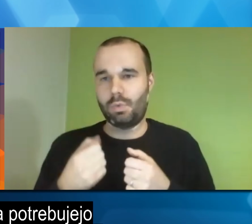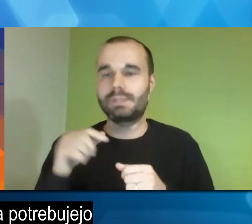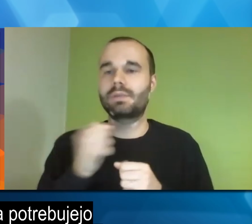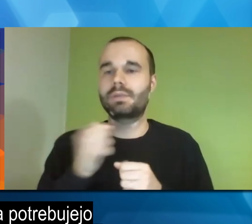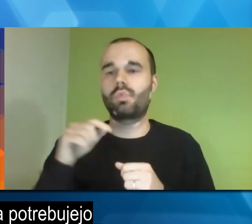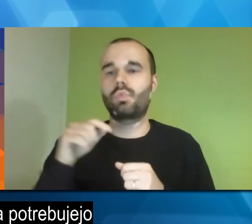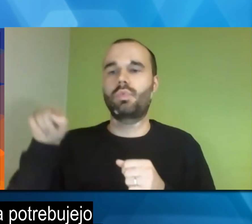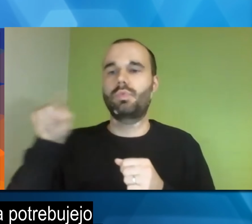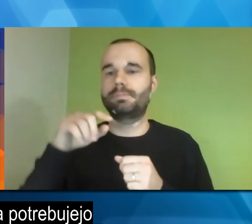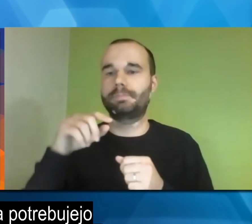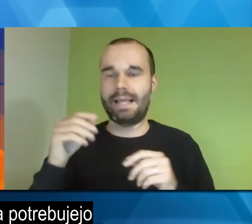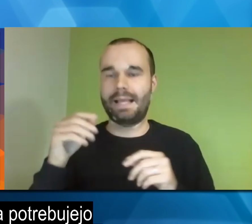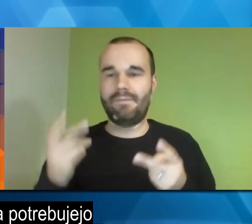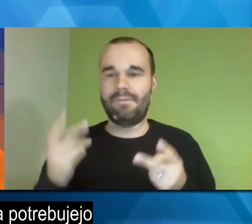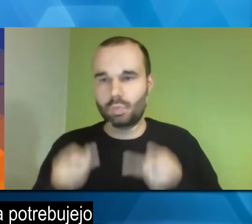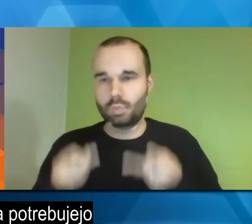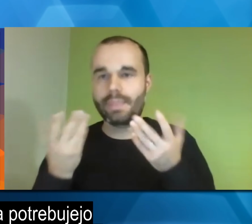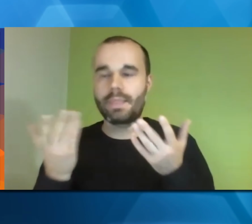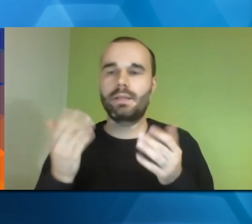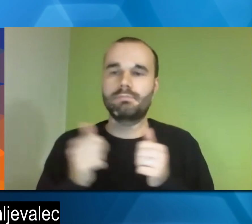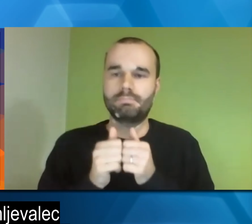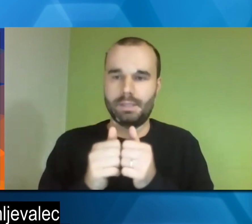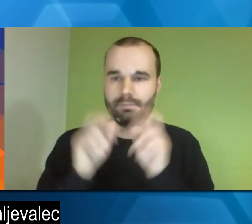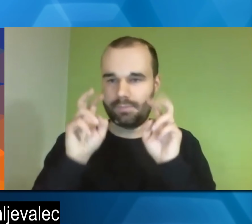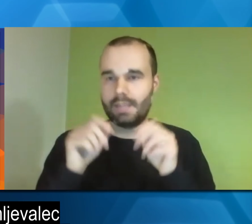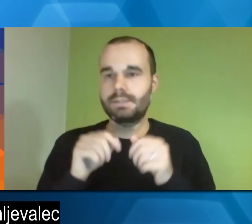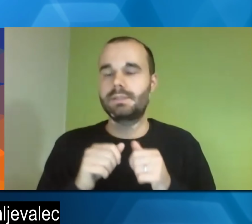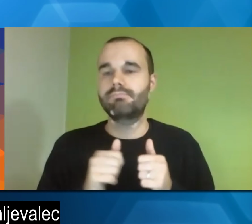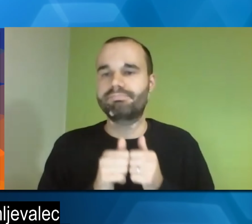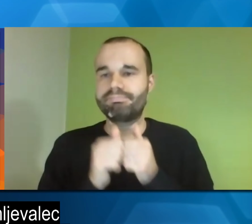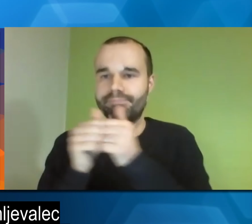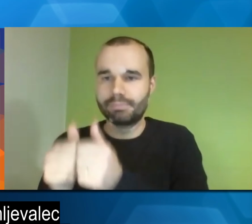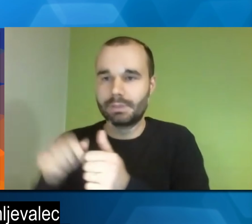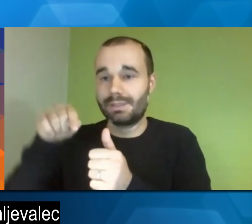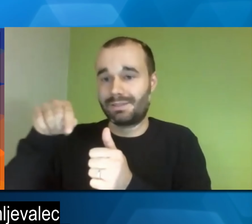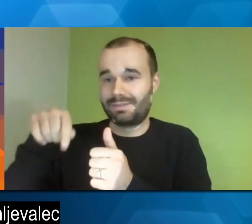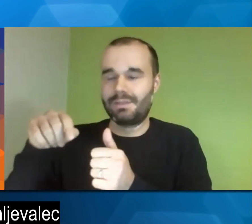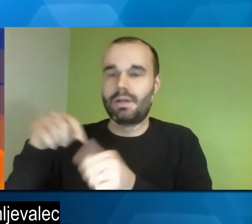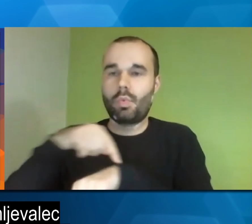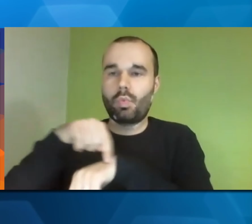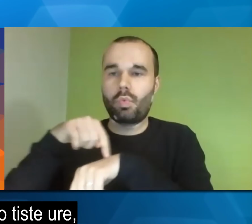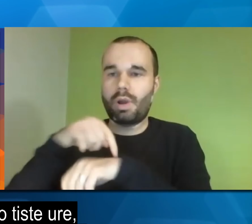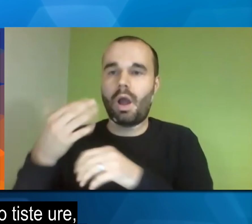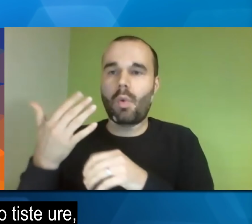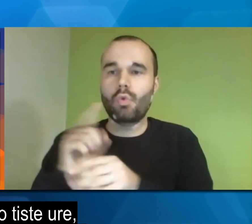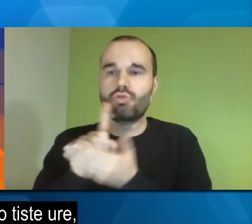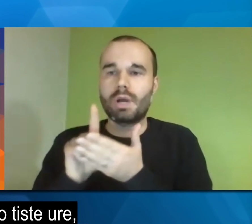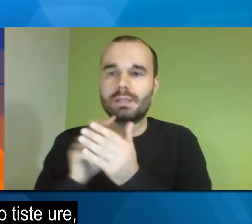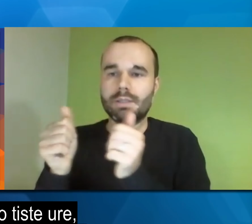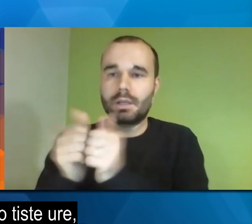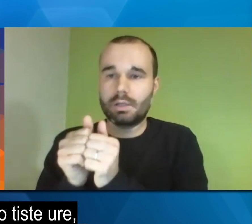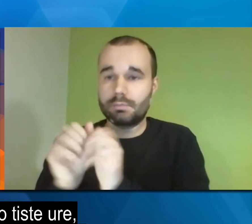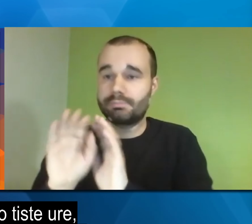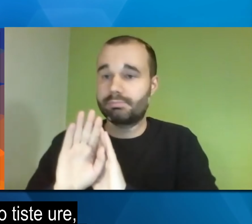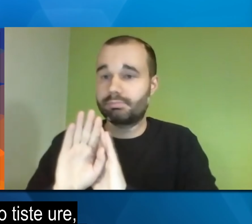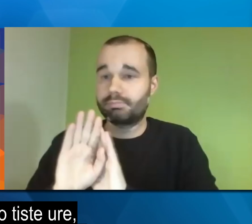pomoč samo ob določenih urah, torej ko gre spremljevalec ali vzgojitelj tja na lokacijo, se